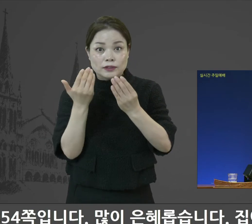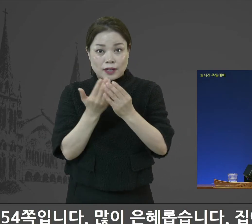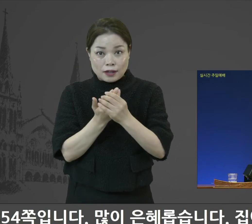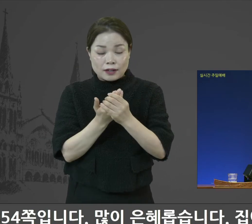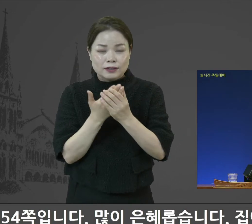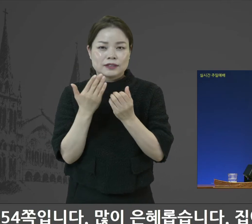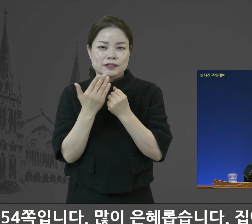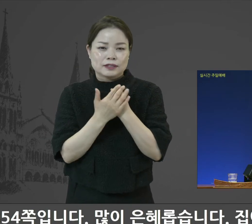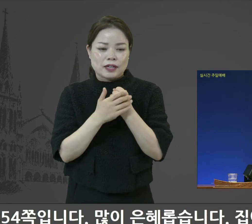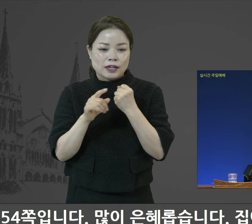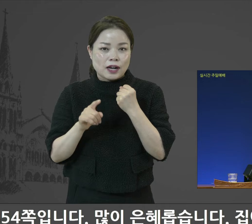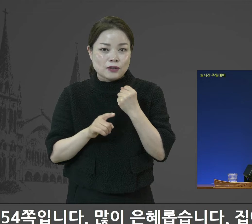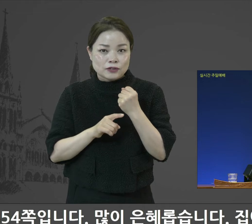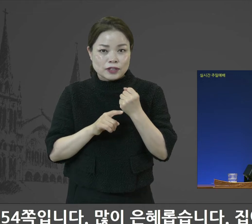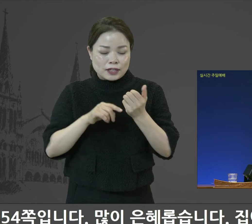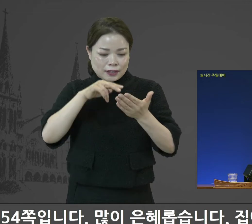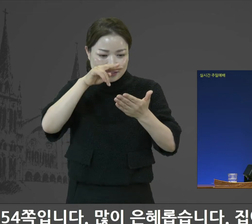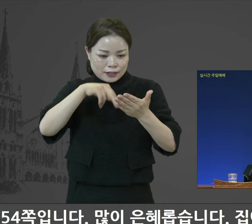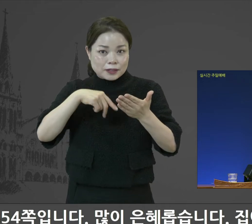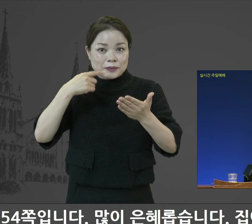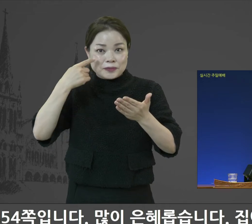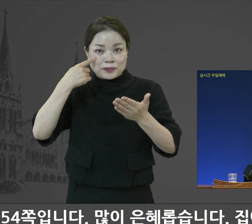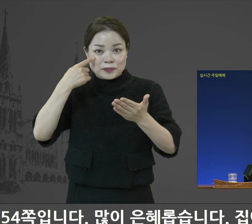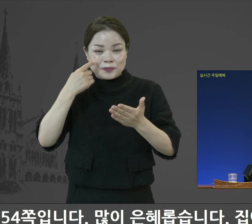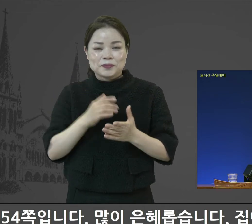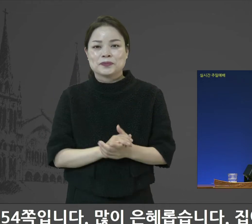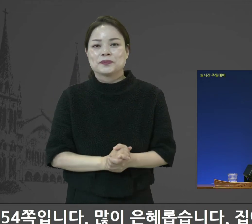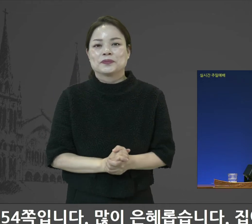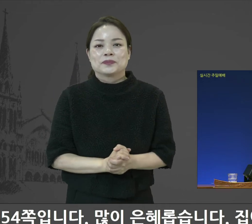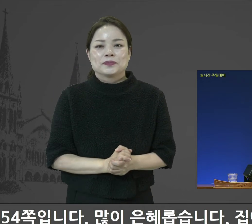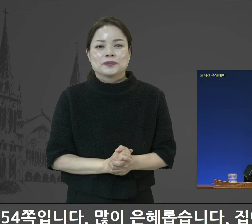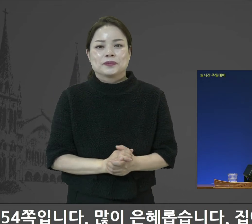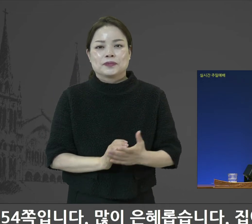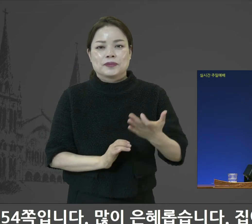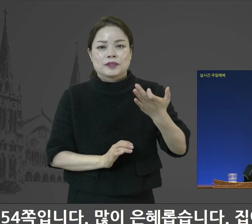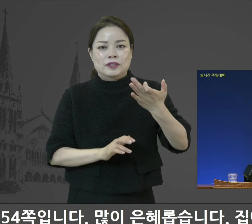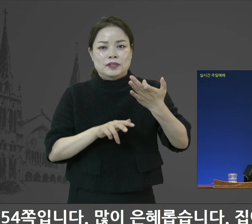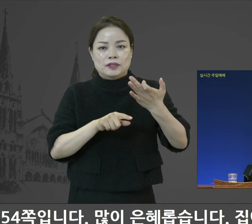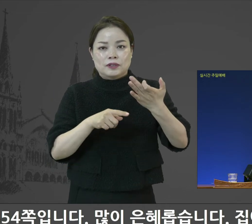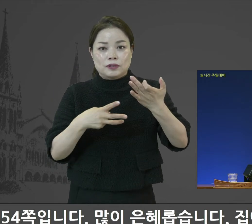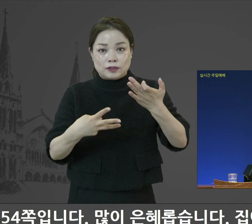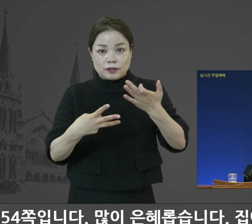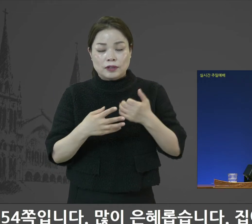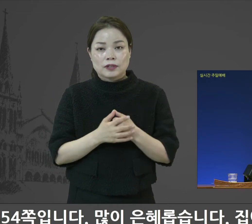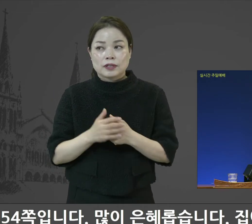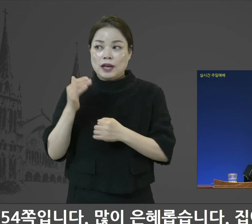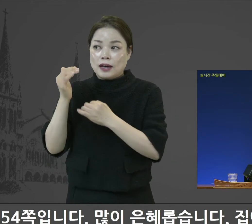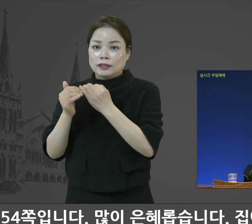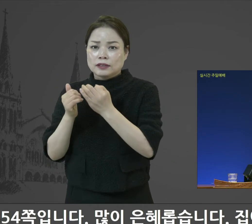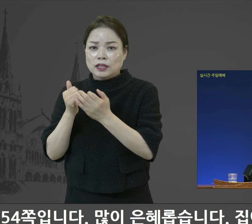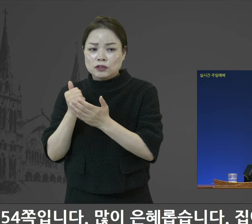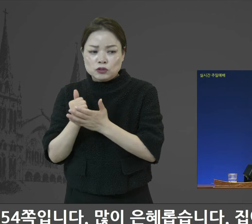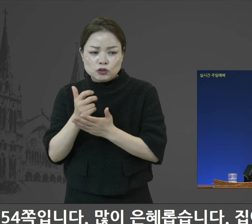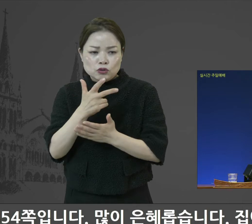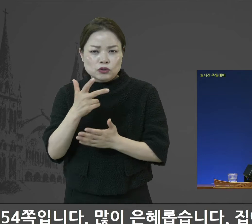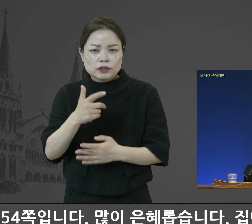이렇게 은혜 가운데 읽어 보시면 좋습니다. 19절 보시면, 하나님이여